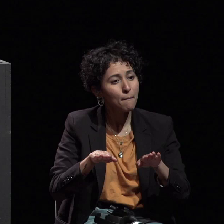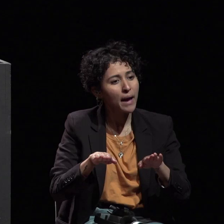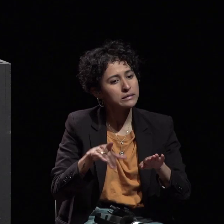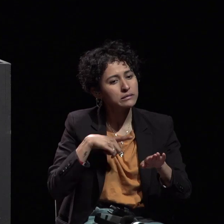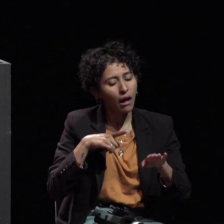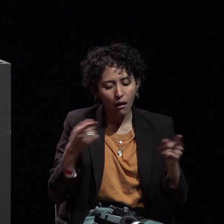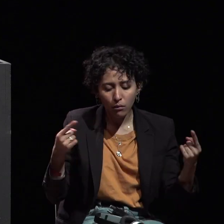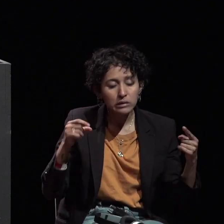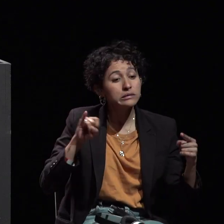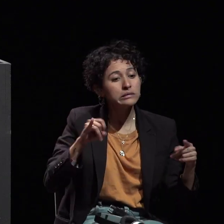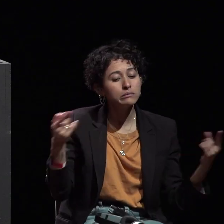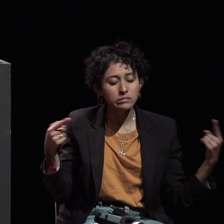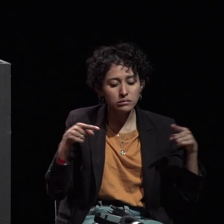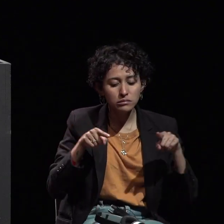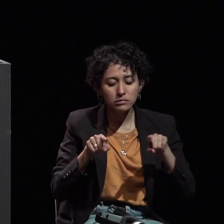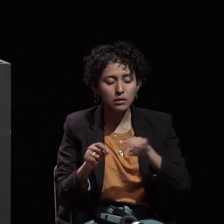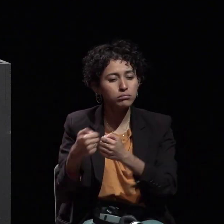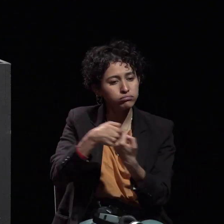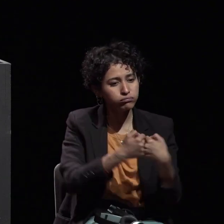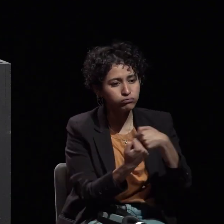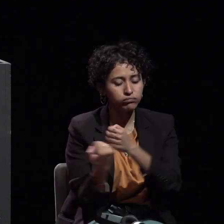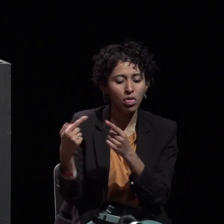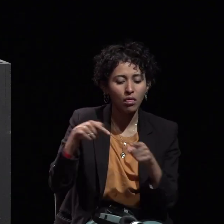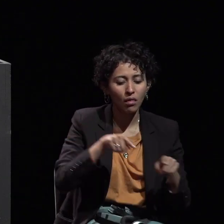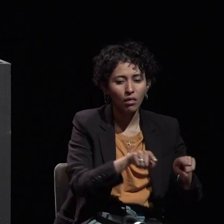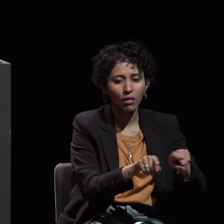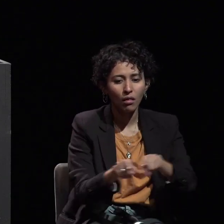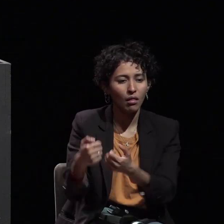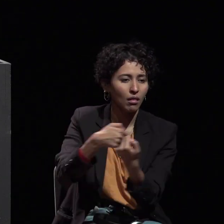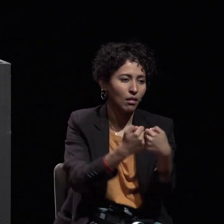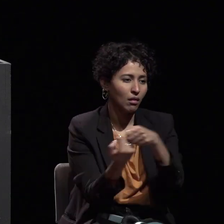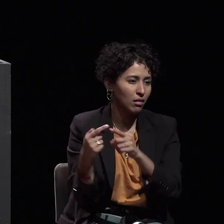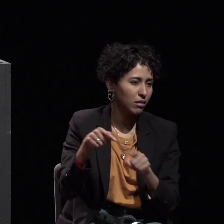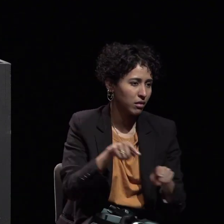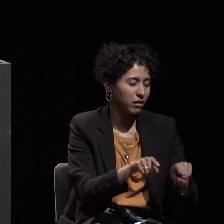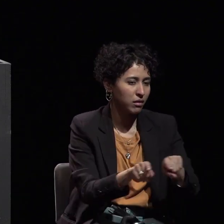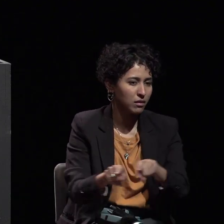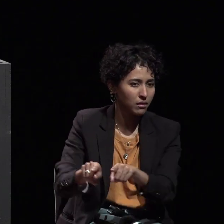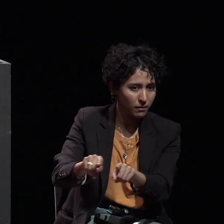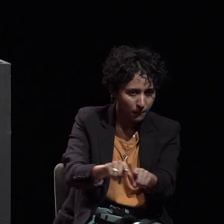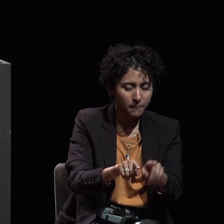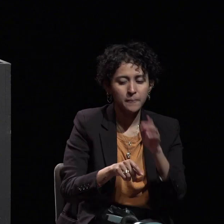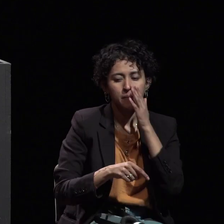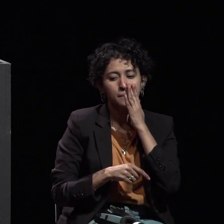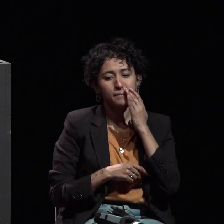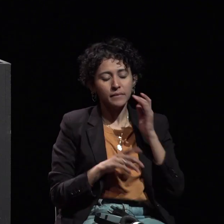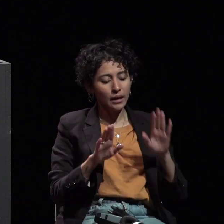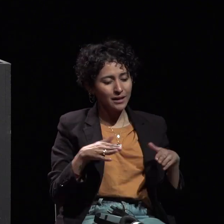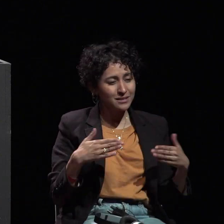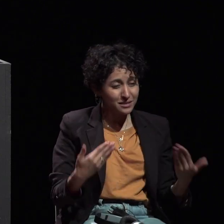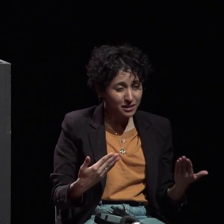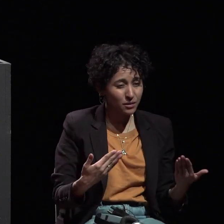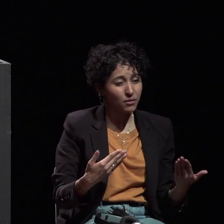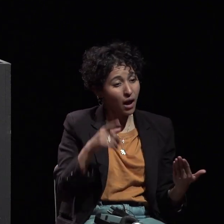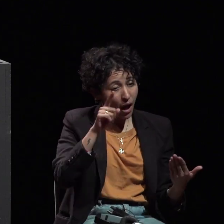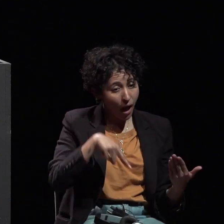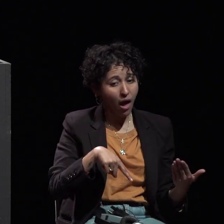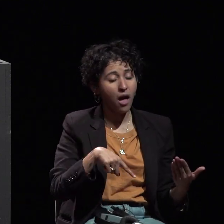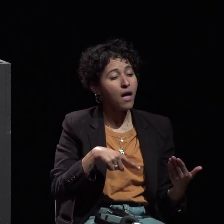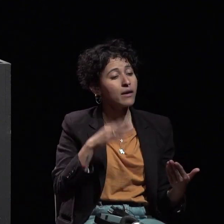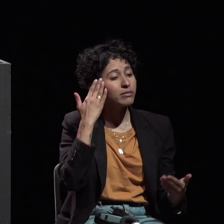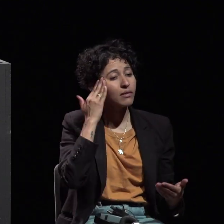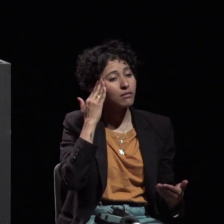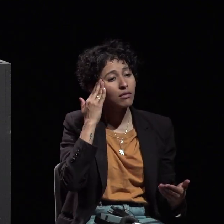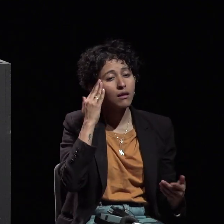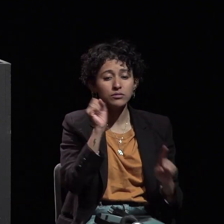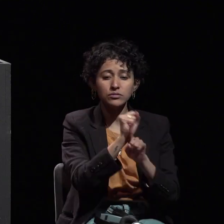como sendo mutuamente análogas, né? Ou seja, as coisas assim seriam como espécies de calculadoras de relações sociais,